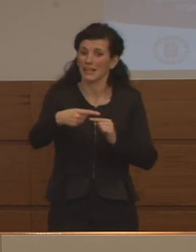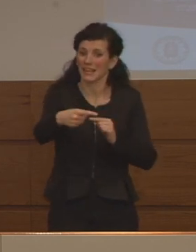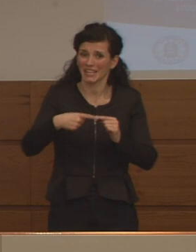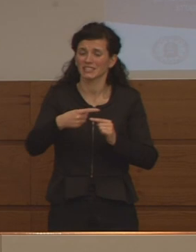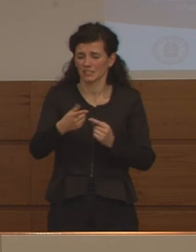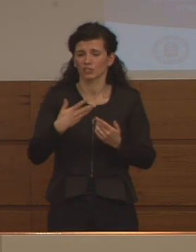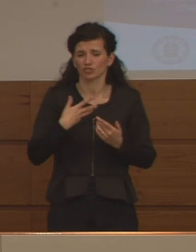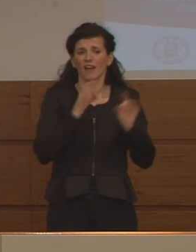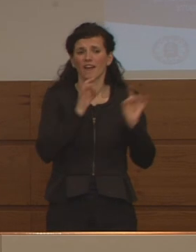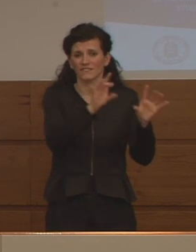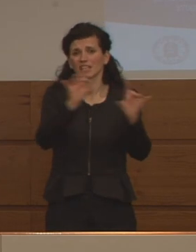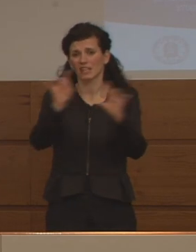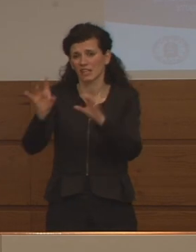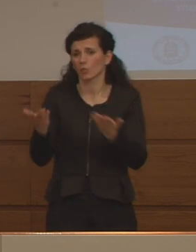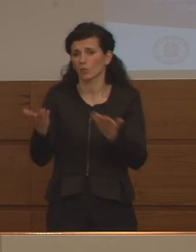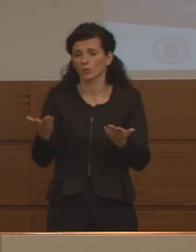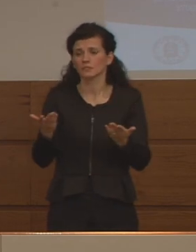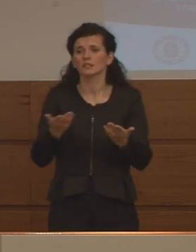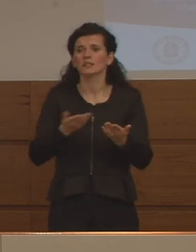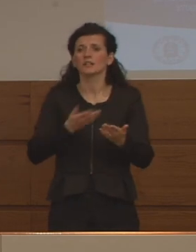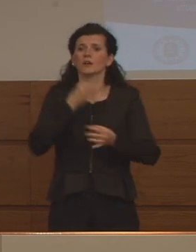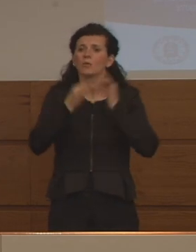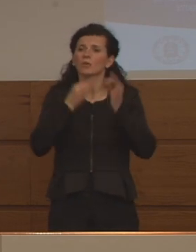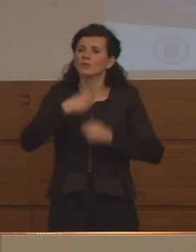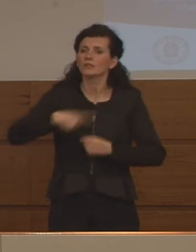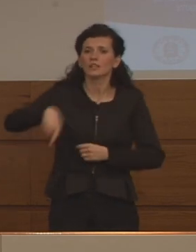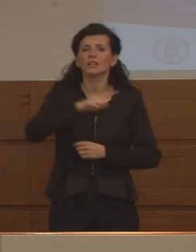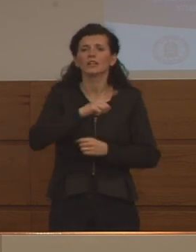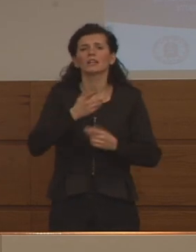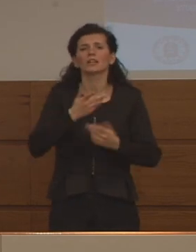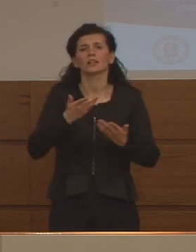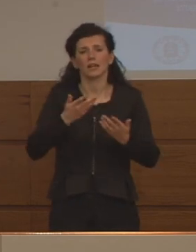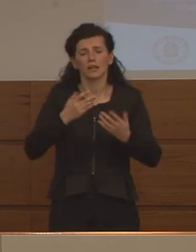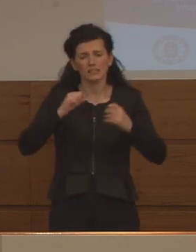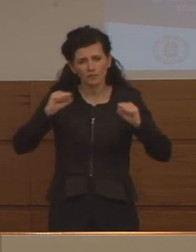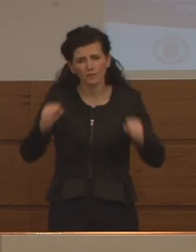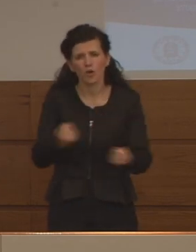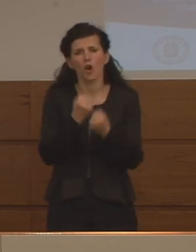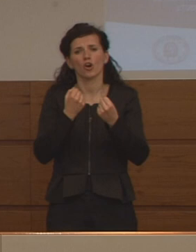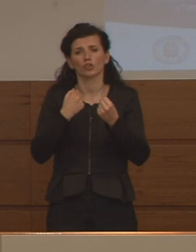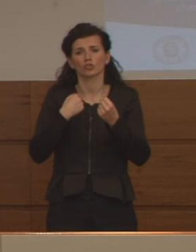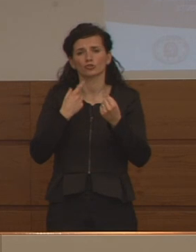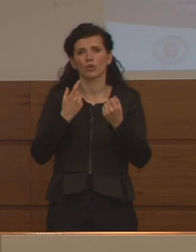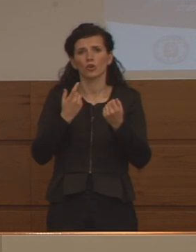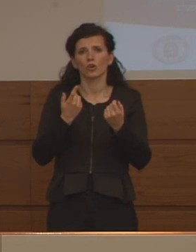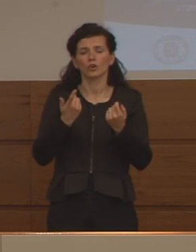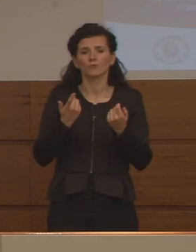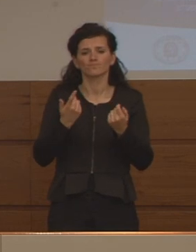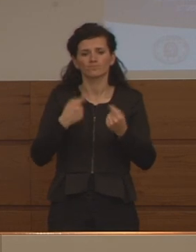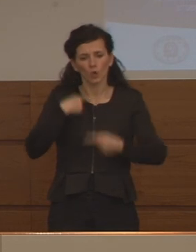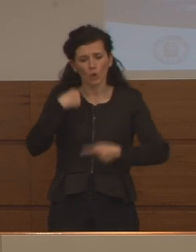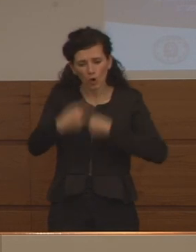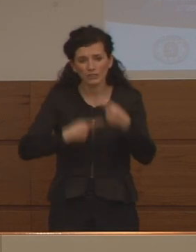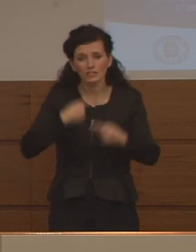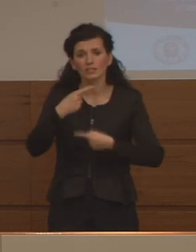numero e tutte le politiche che verranno a essere